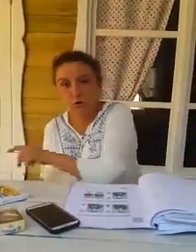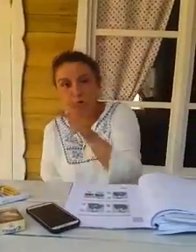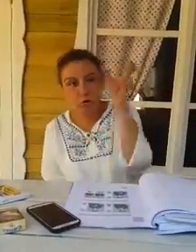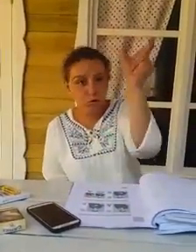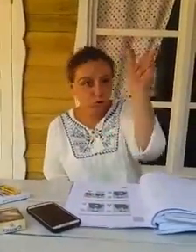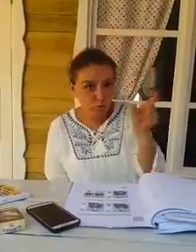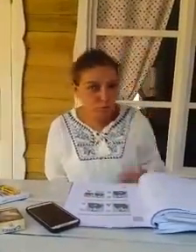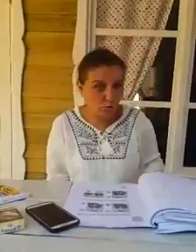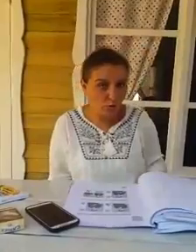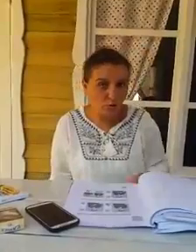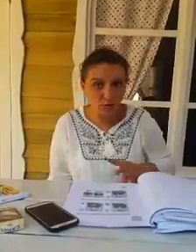Yolcu.